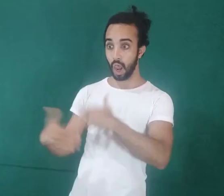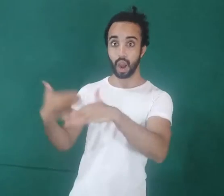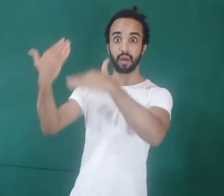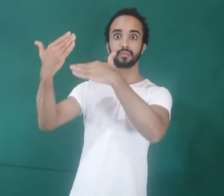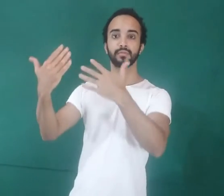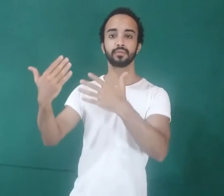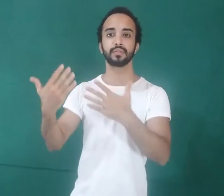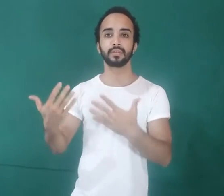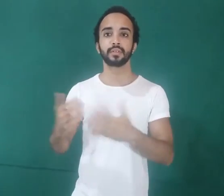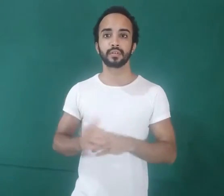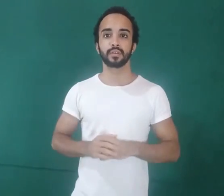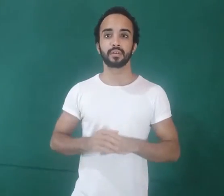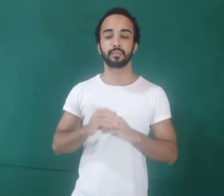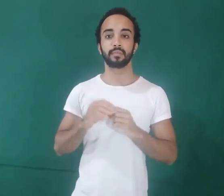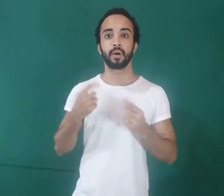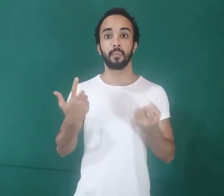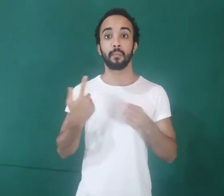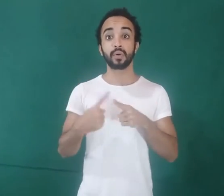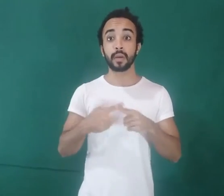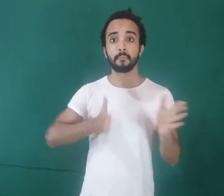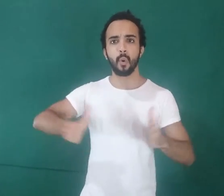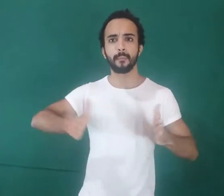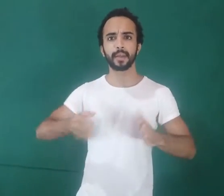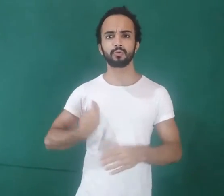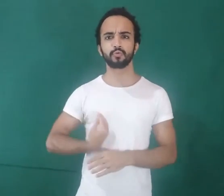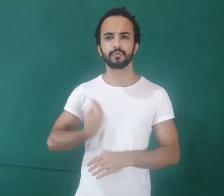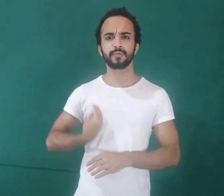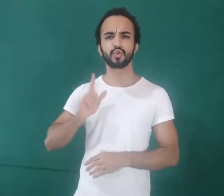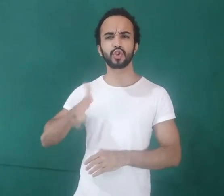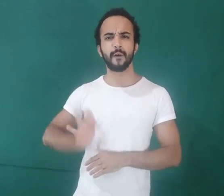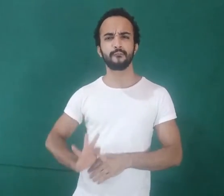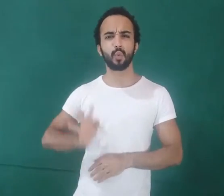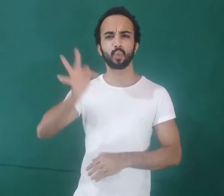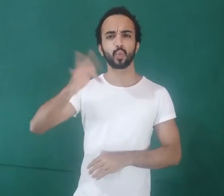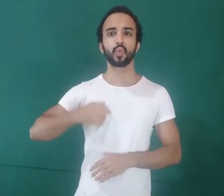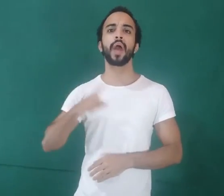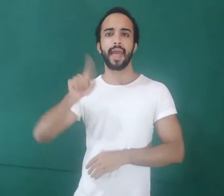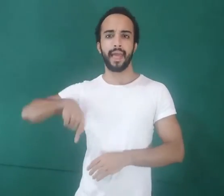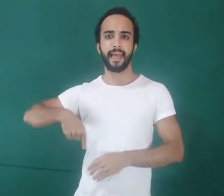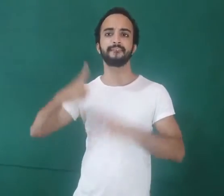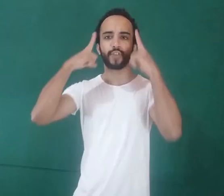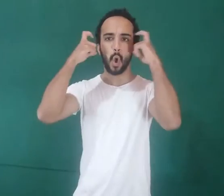porque esse momento que a gente vive, que já é o futuro, ele é violento, ele é